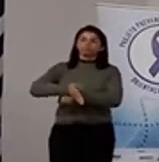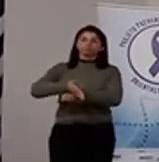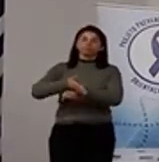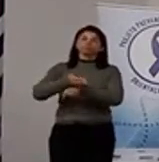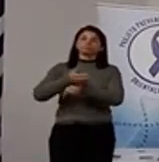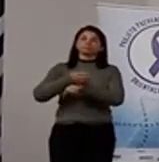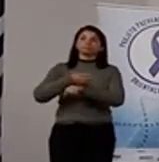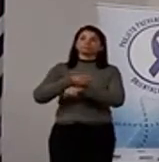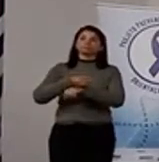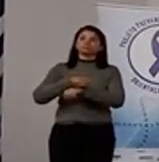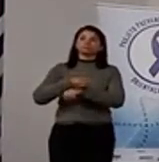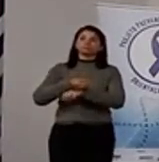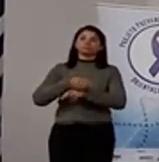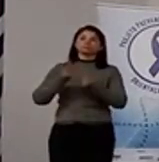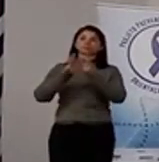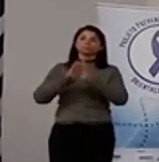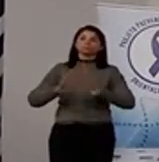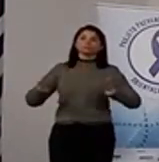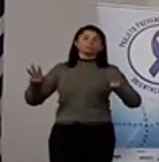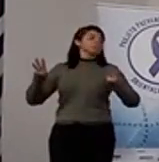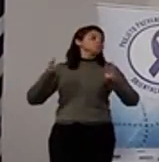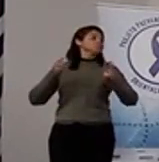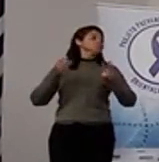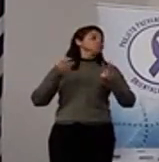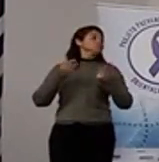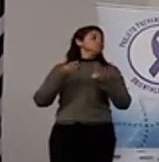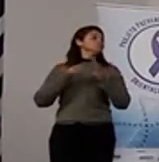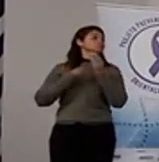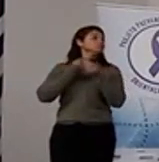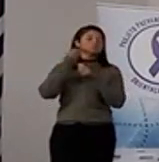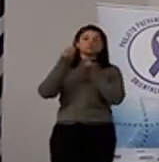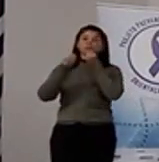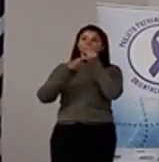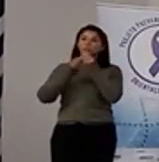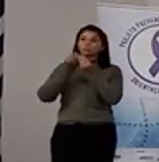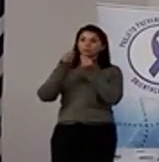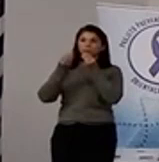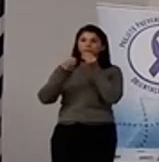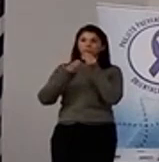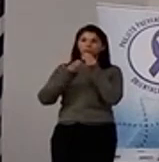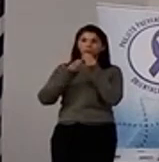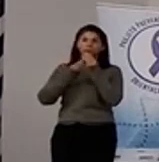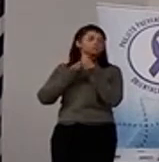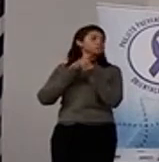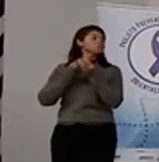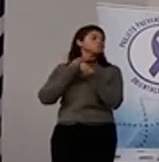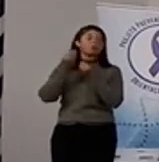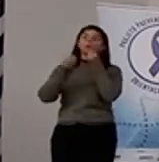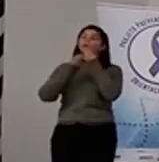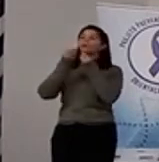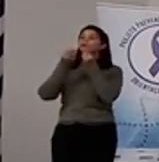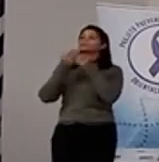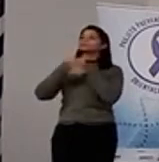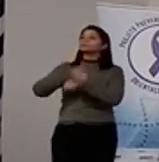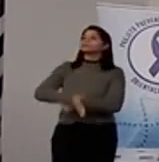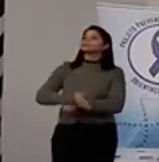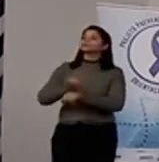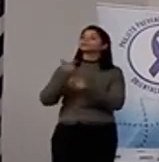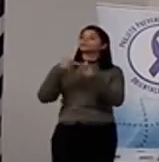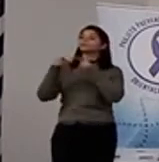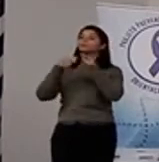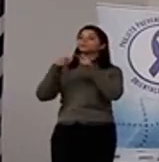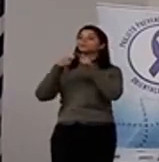O serviço que vocês estão fazendo da PAI? Ah, sim. O serviço de genética, né, que é em parceria, né, ele